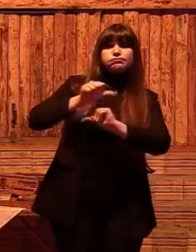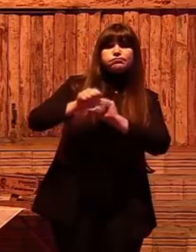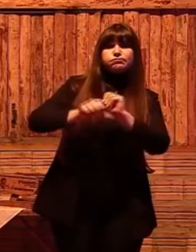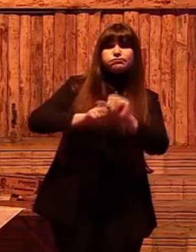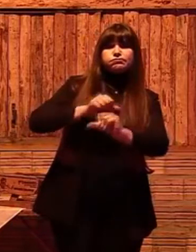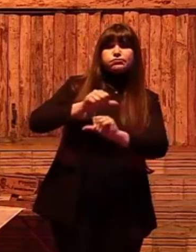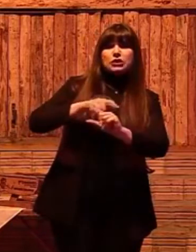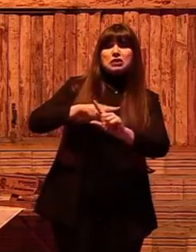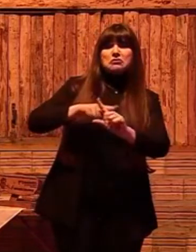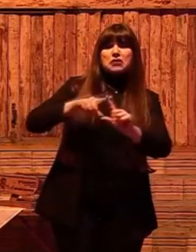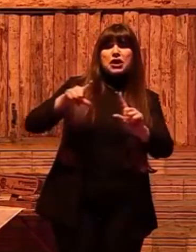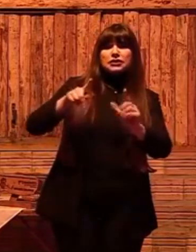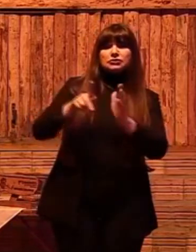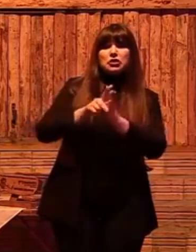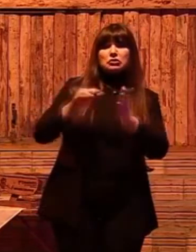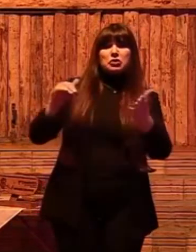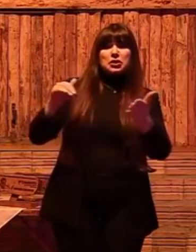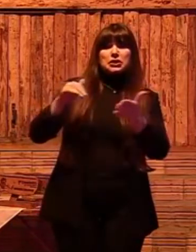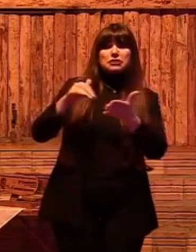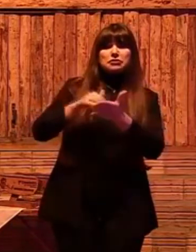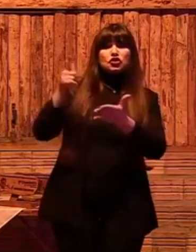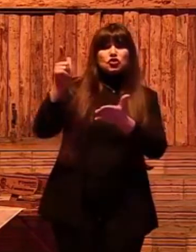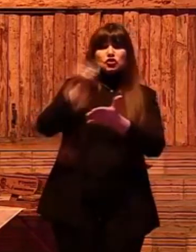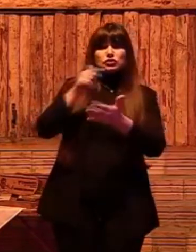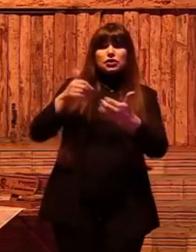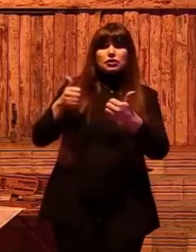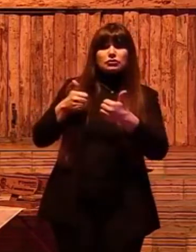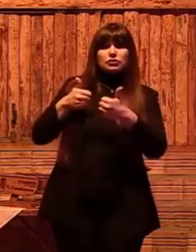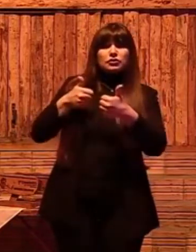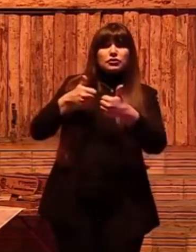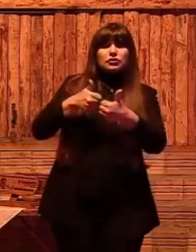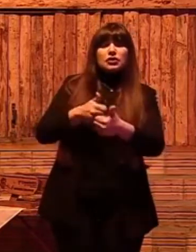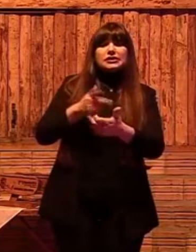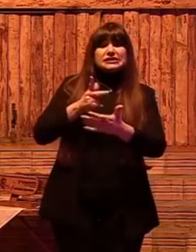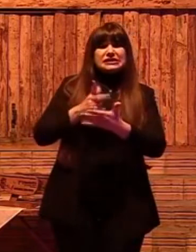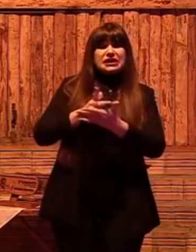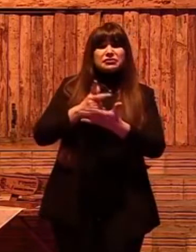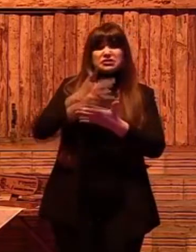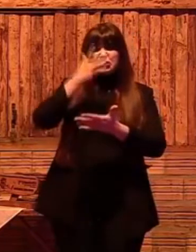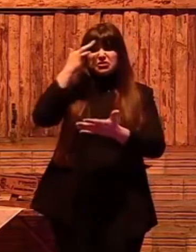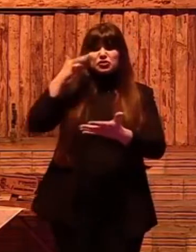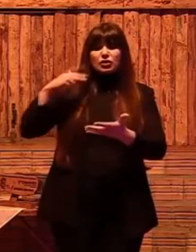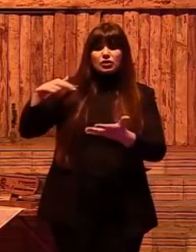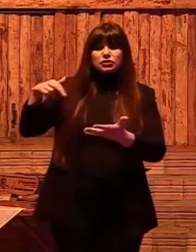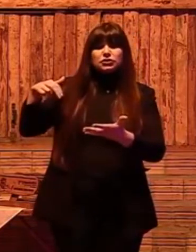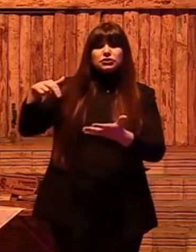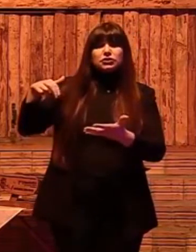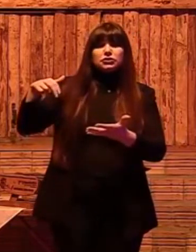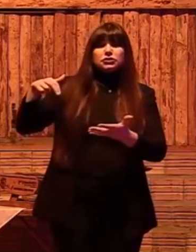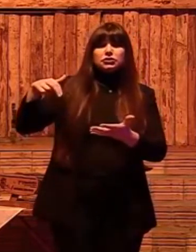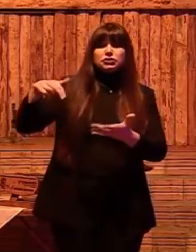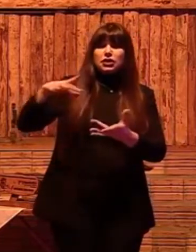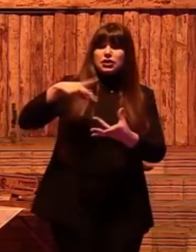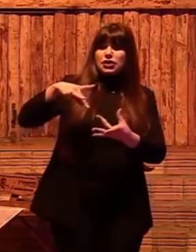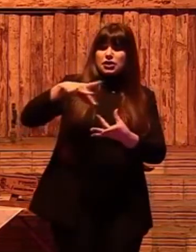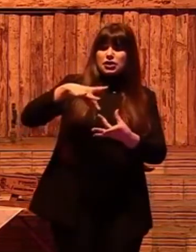por ser limite e cruzada. Andante se faz estrada e a alma